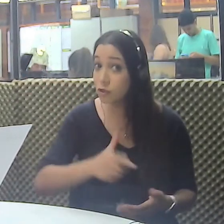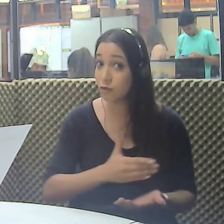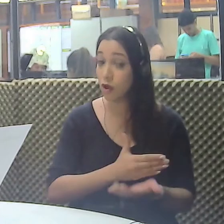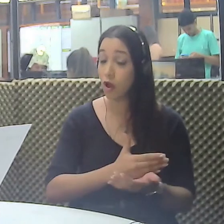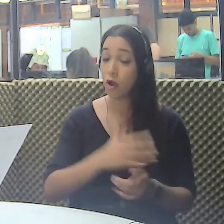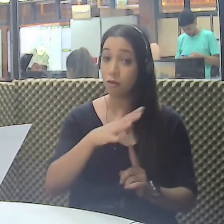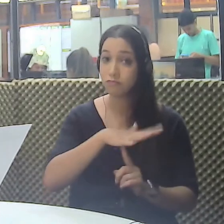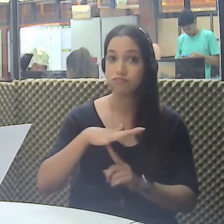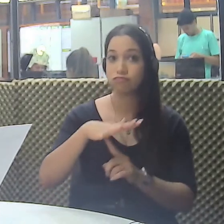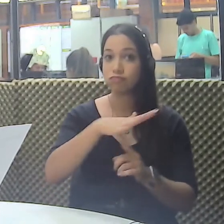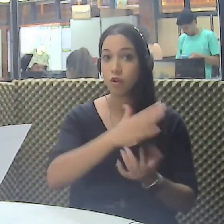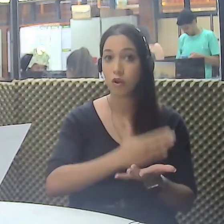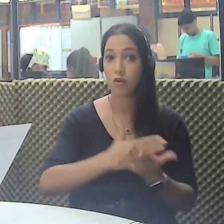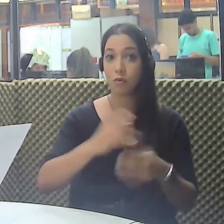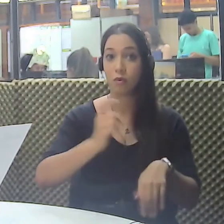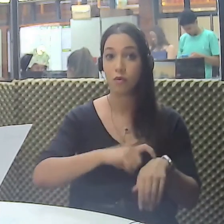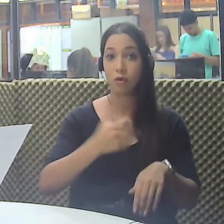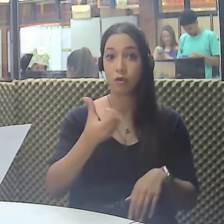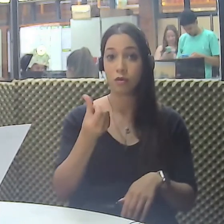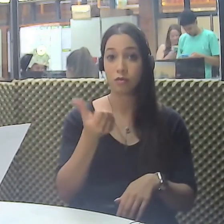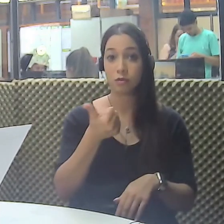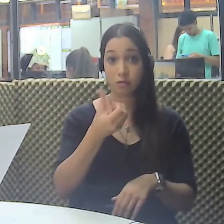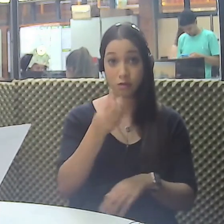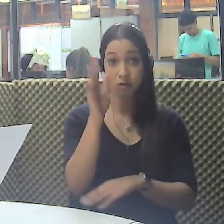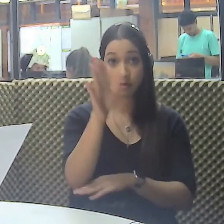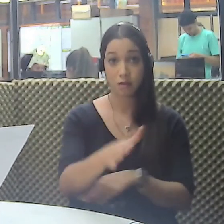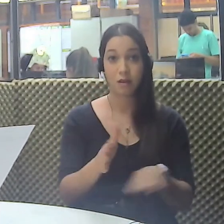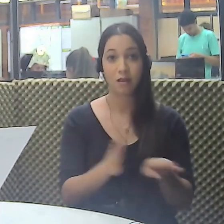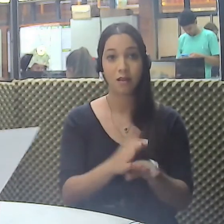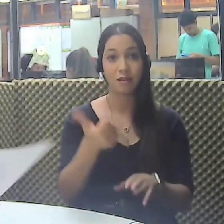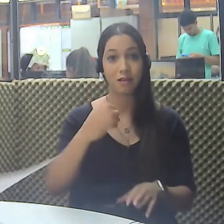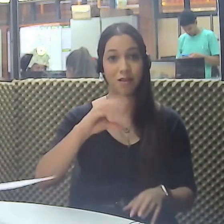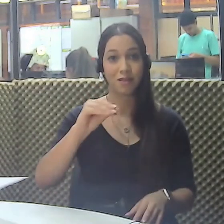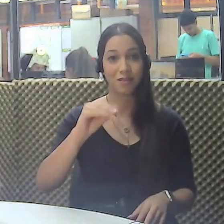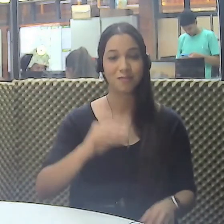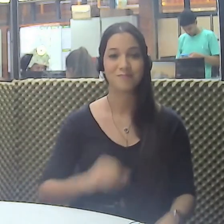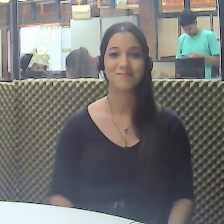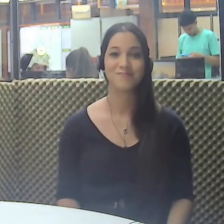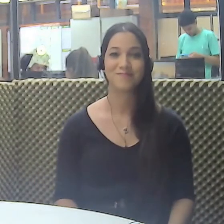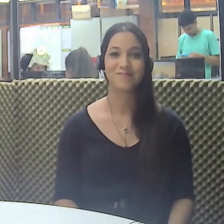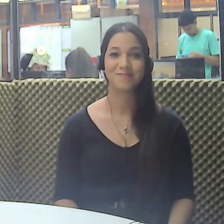da feira é das 4 da tarde às 7 da noite.